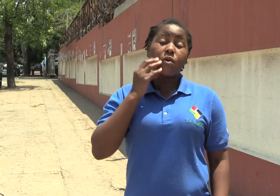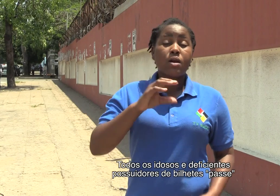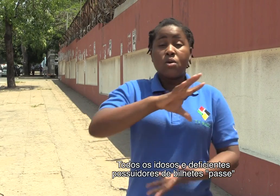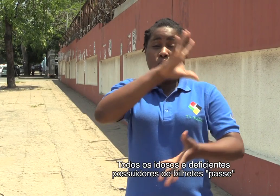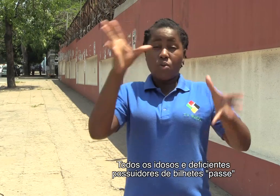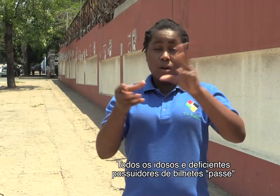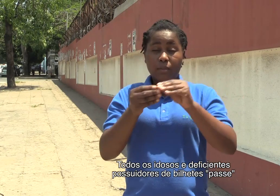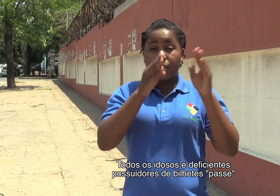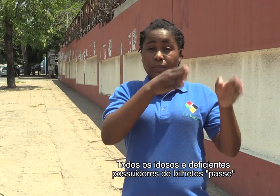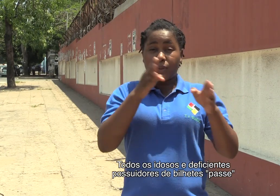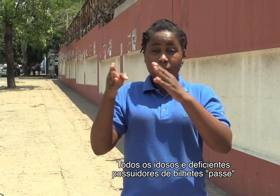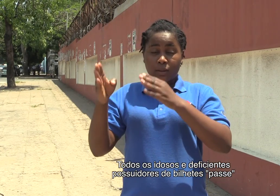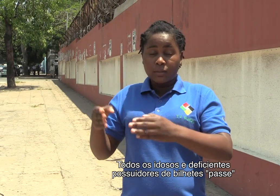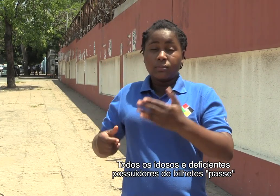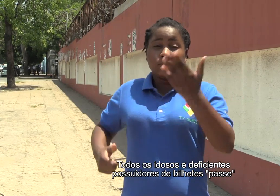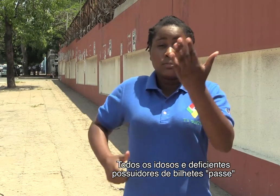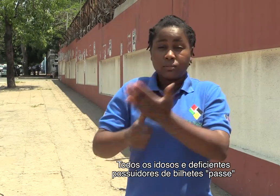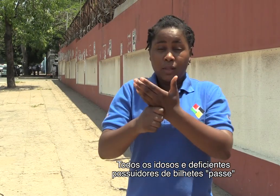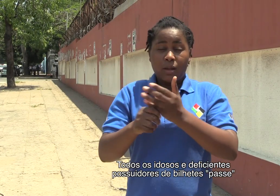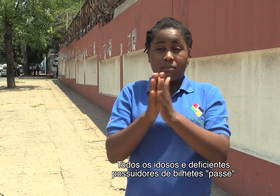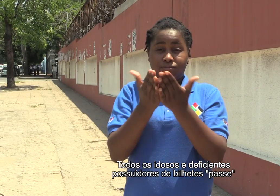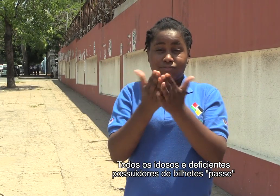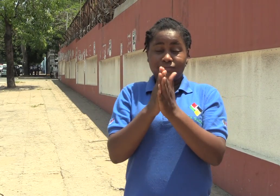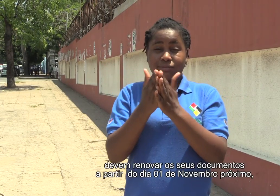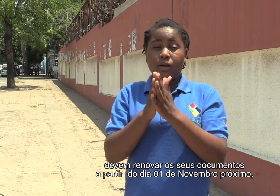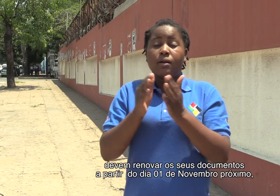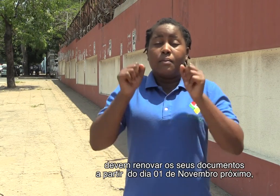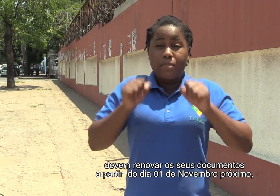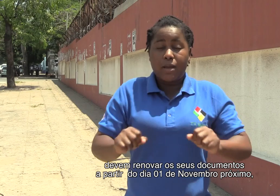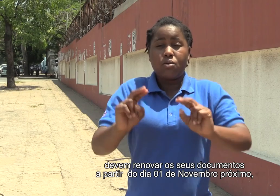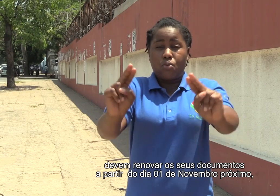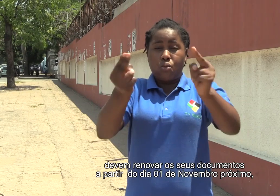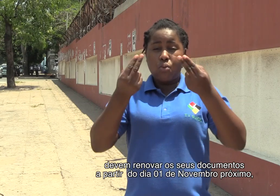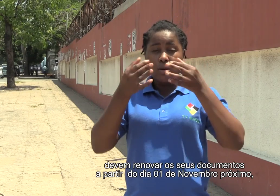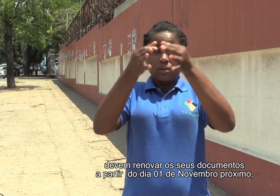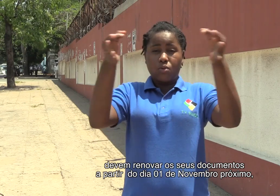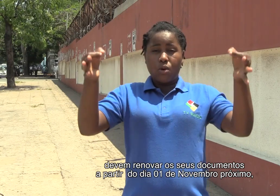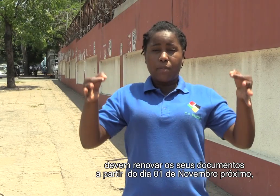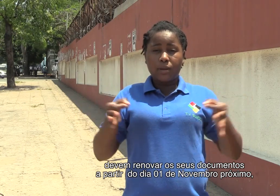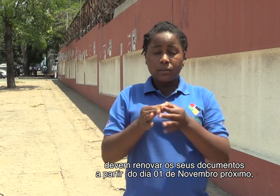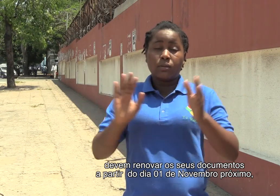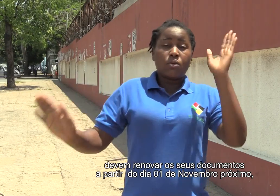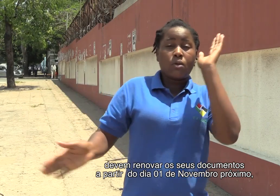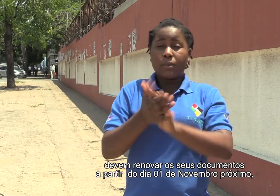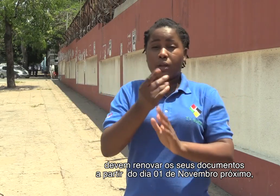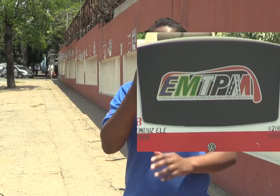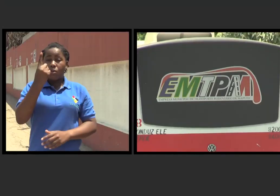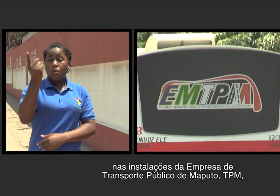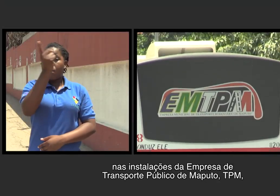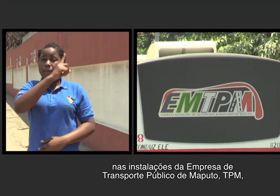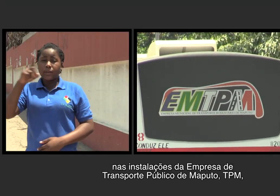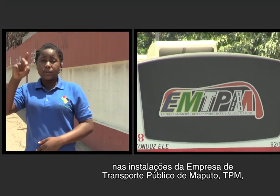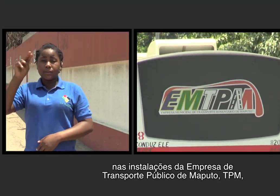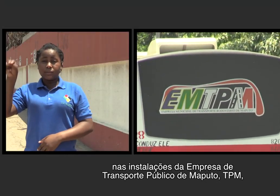Todos os idosos e deficientes possuidores de bilhetes passe devem renovar os seus documentos a partir do dia 1 de novembro próximo